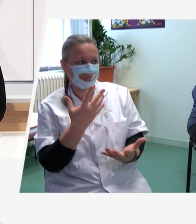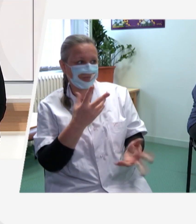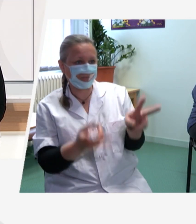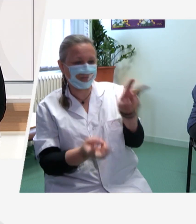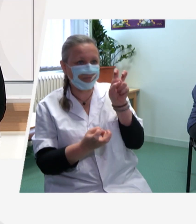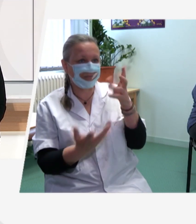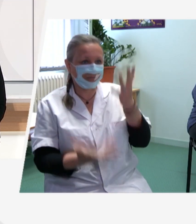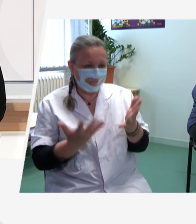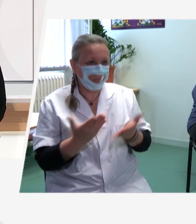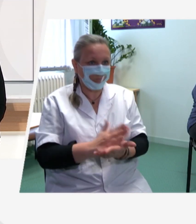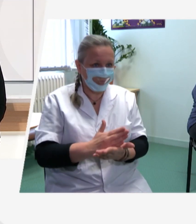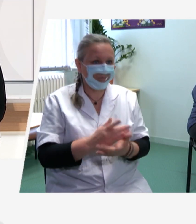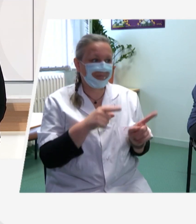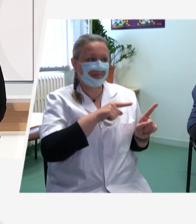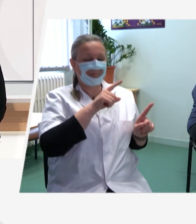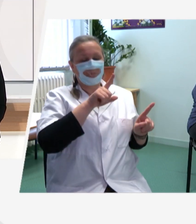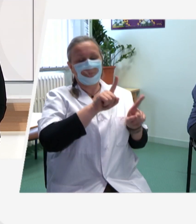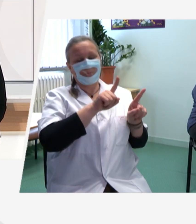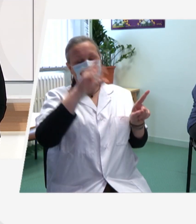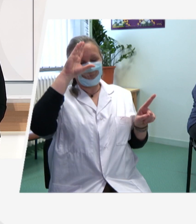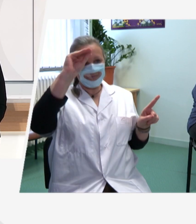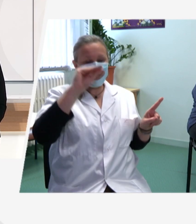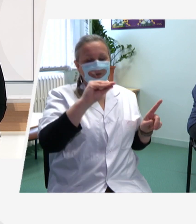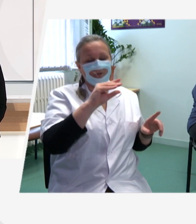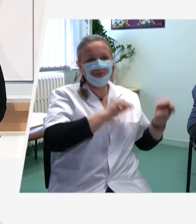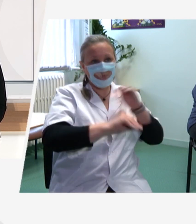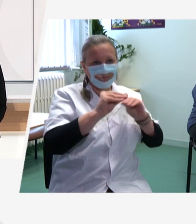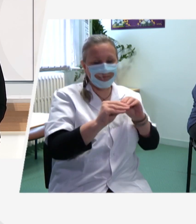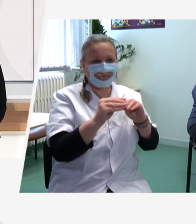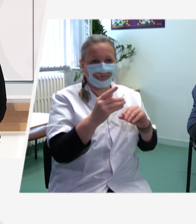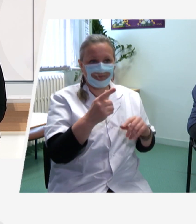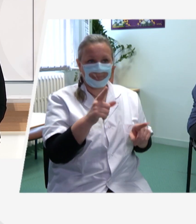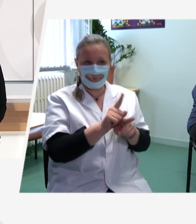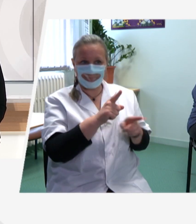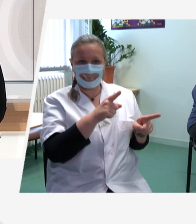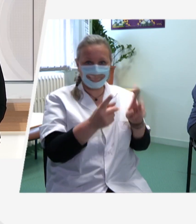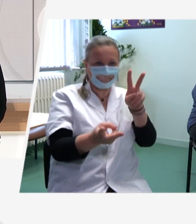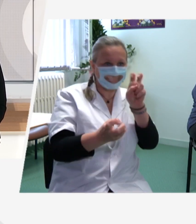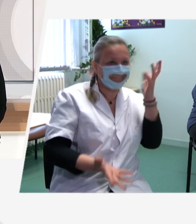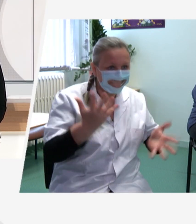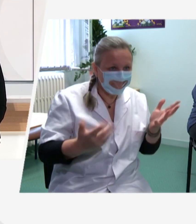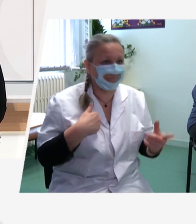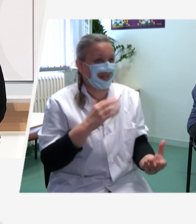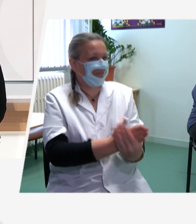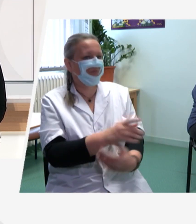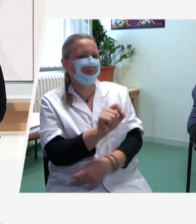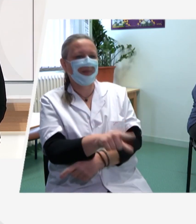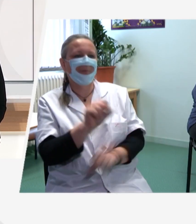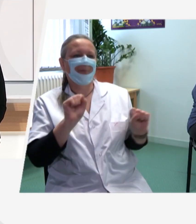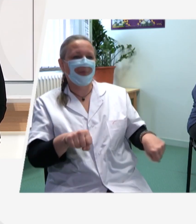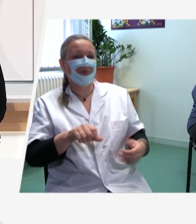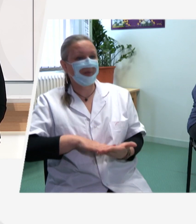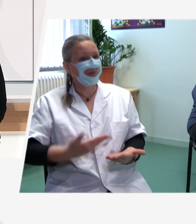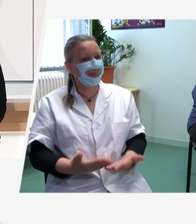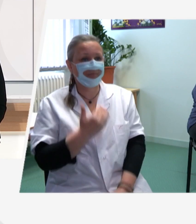d'avoir tout bien saisi. Le professionnel du soin aussi, parfois, est hésitant, n'est pas sûr d'avoir très bien saisi le